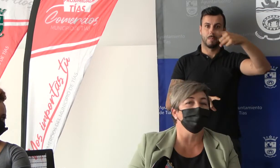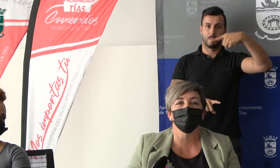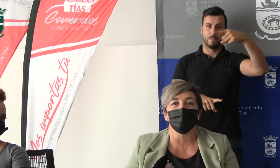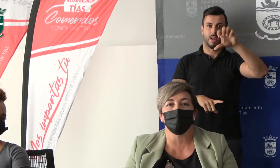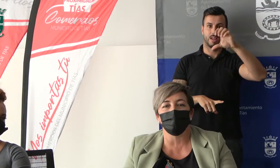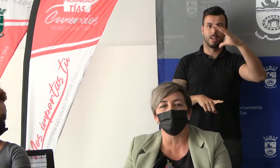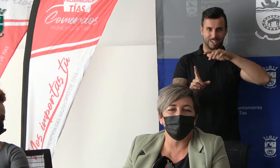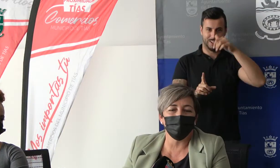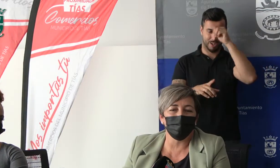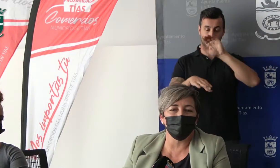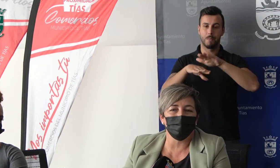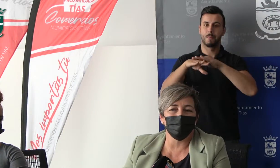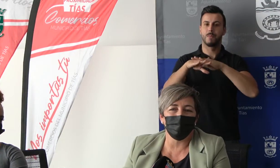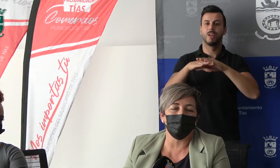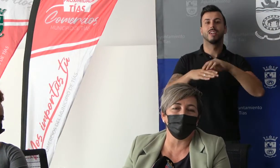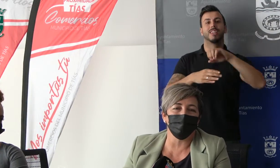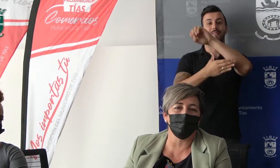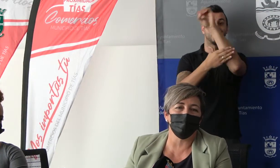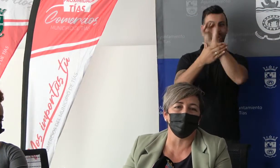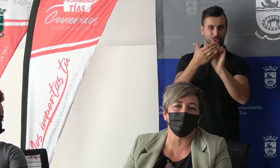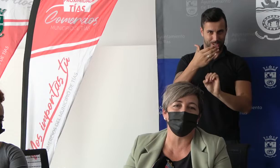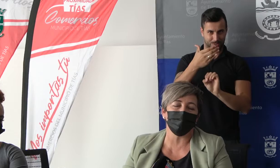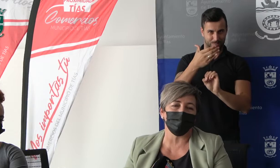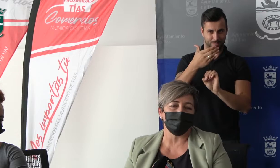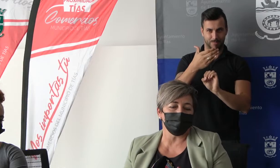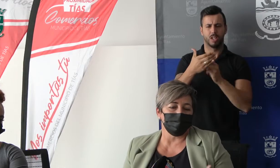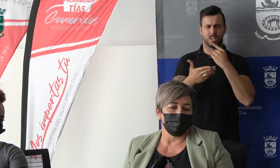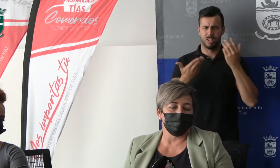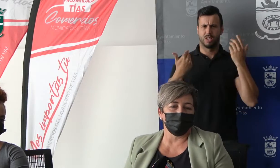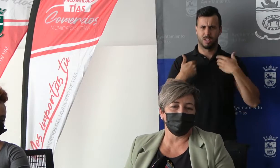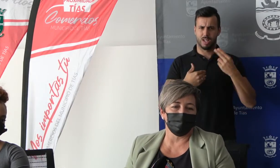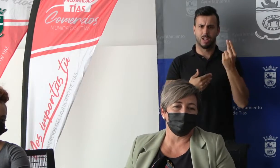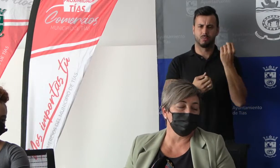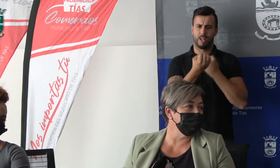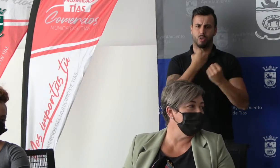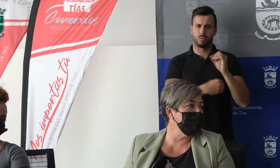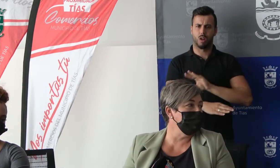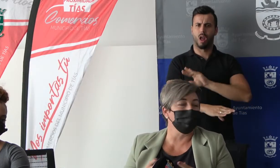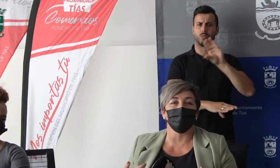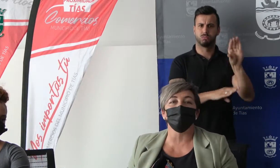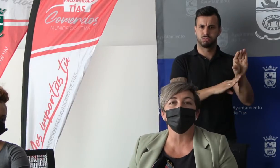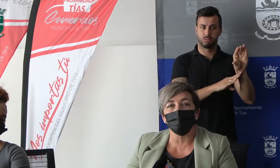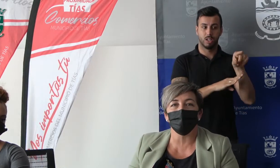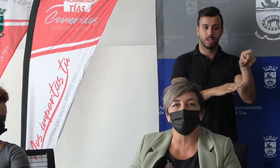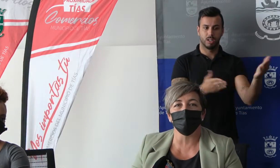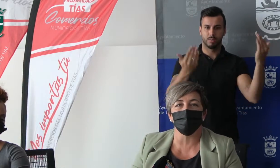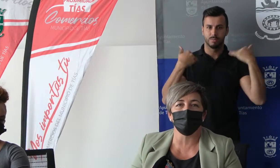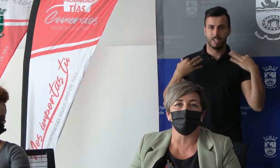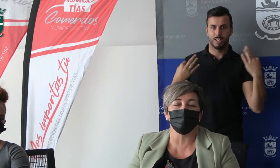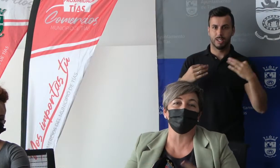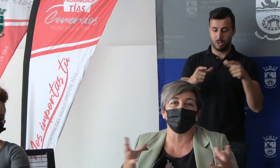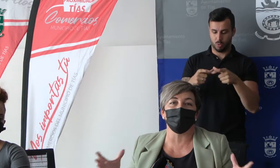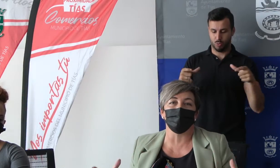contra la Violencia de Género, donde hemos colaborado económicamente. Y ellos pues elaborarán unos rascas